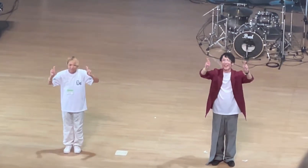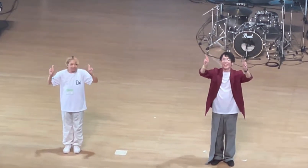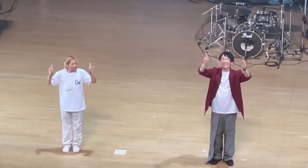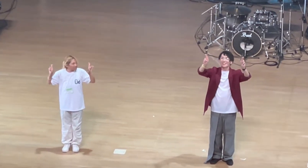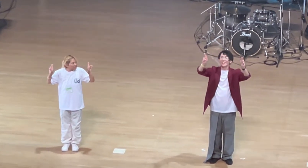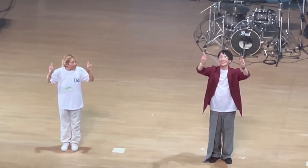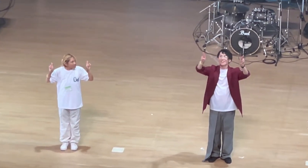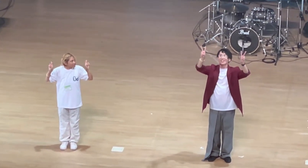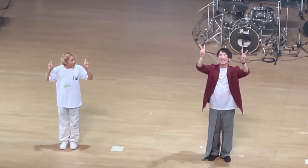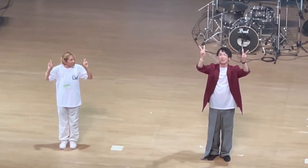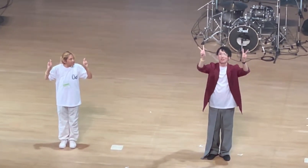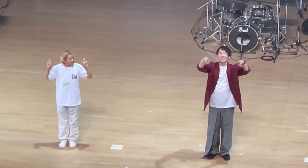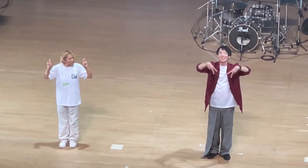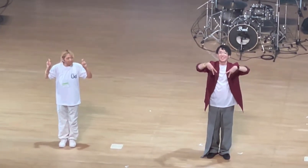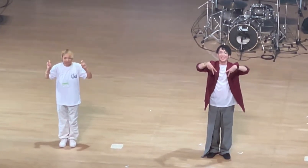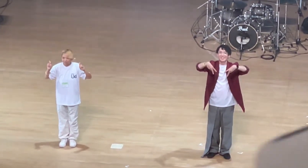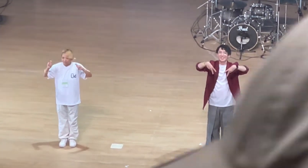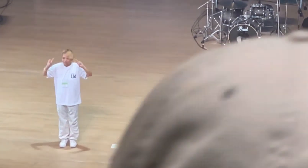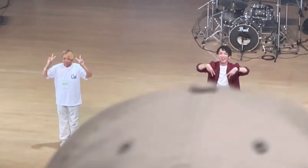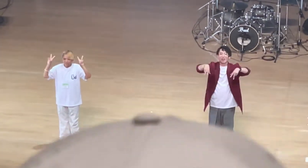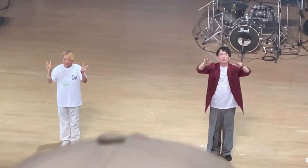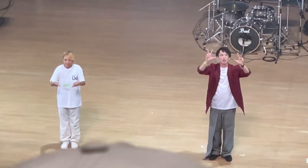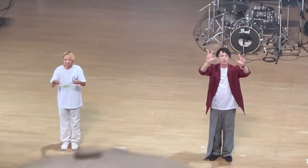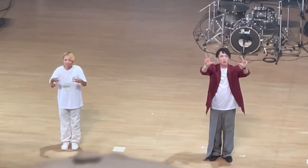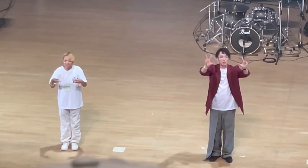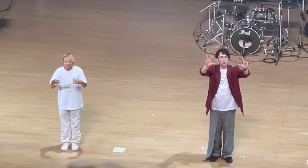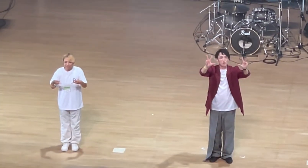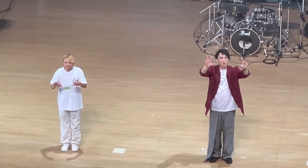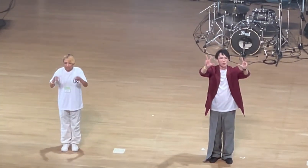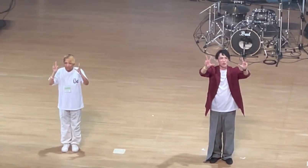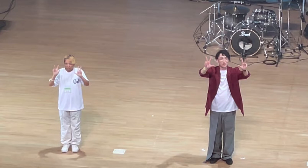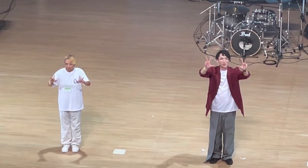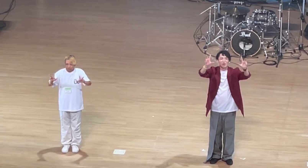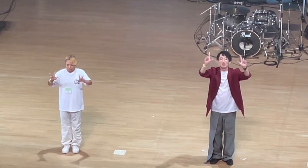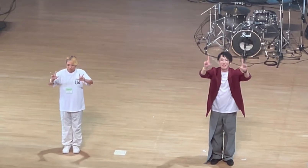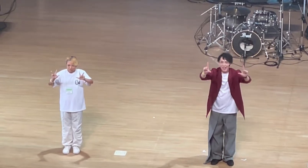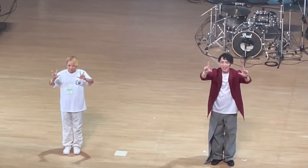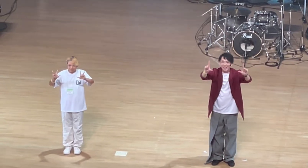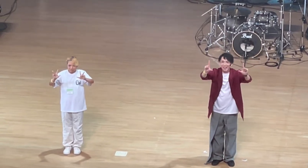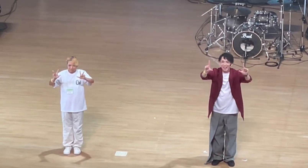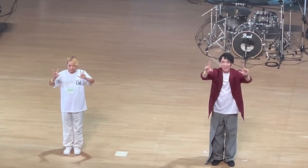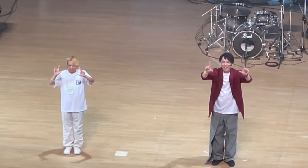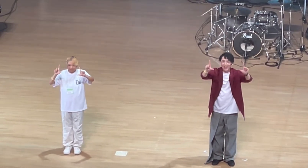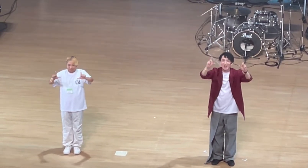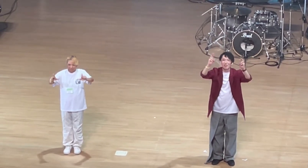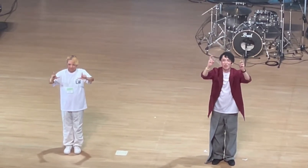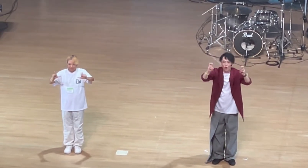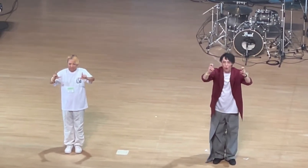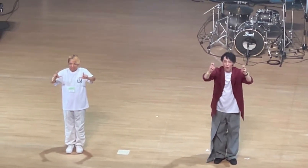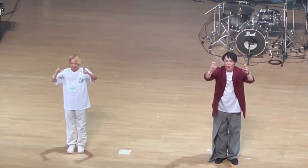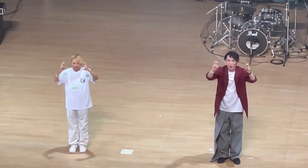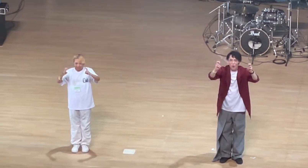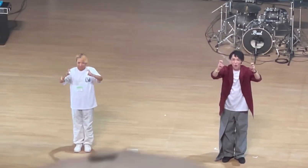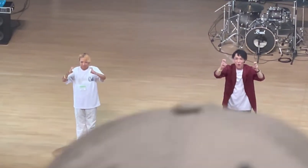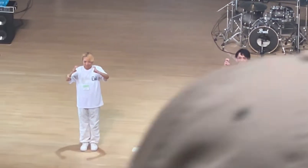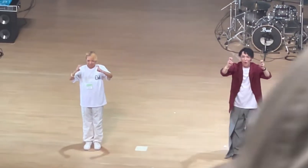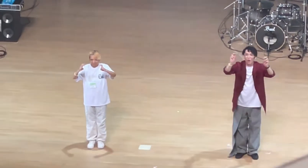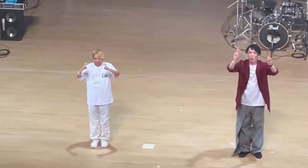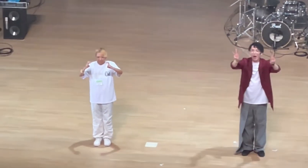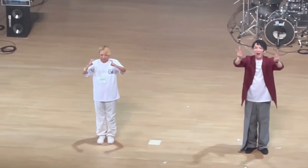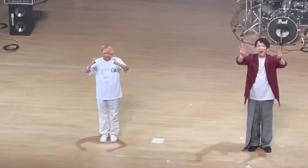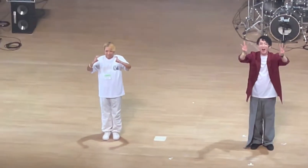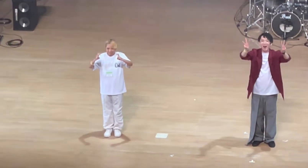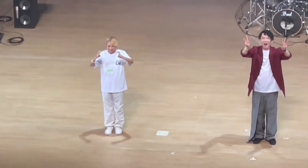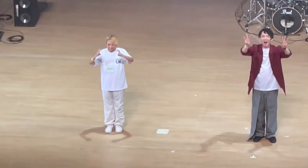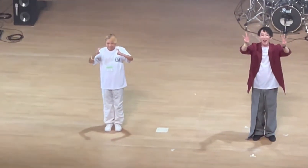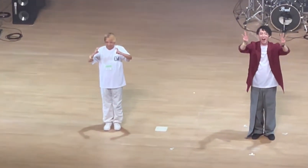ー、りーはりーかけちゃう。りー、る、れ、ろ、